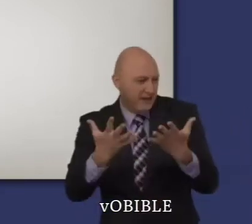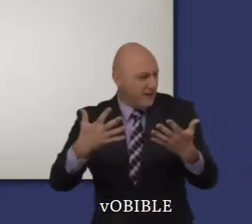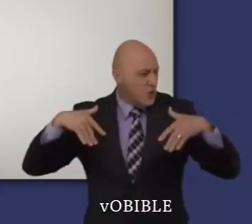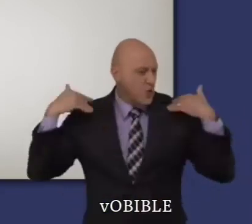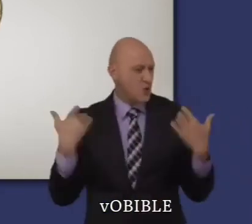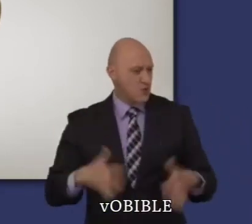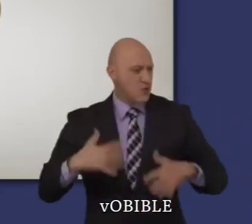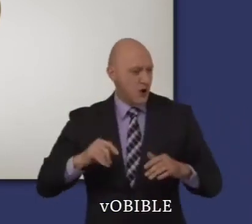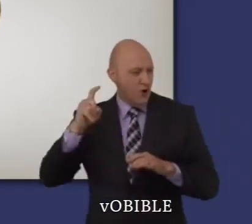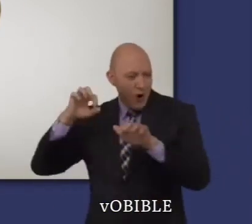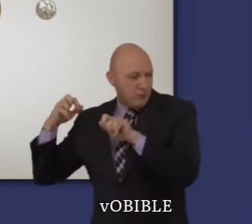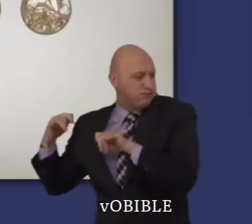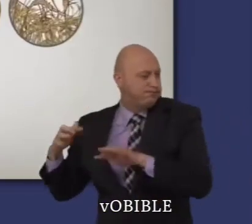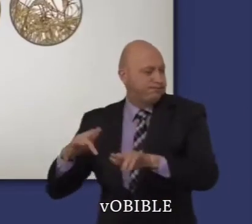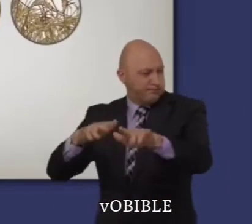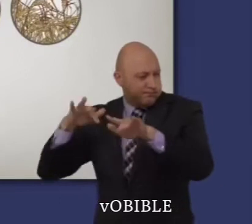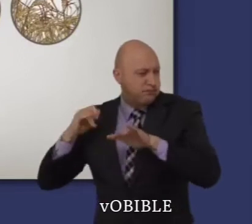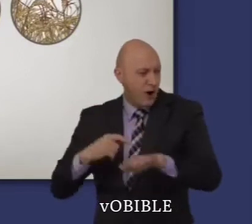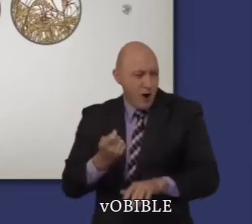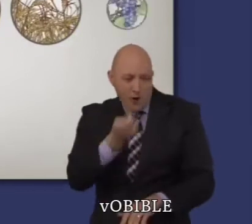fortes qu'Israël.